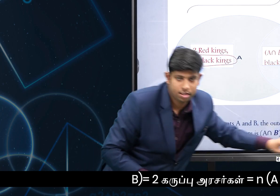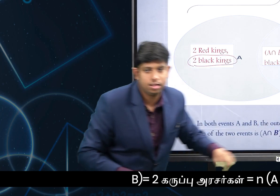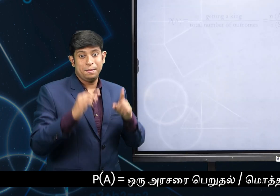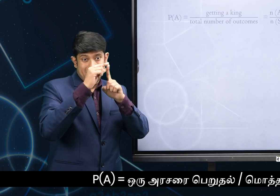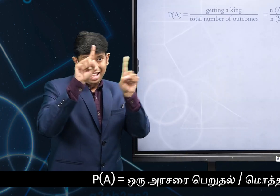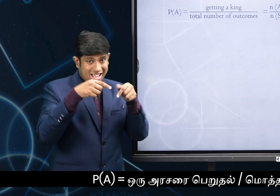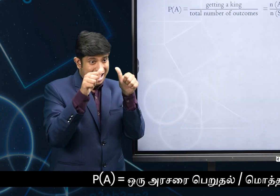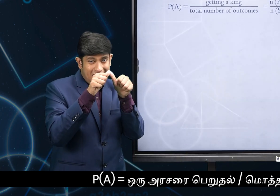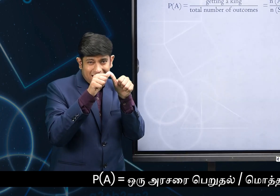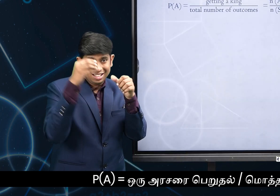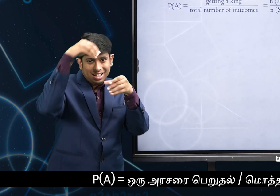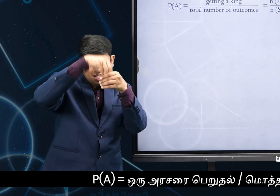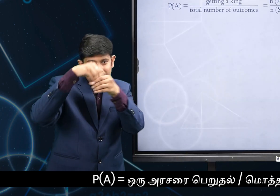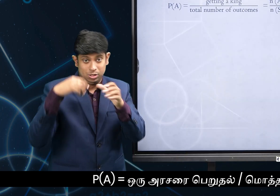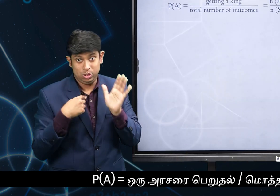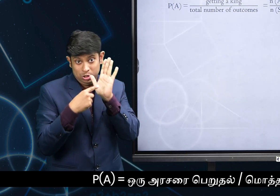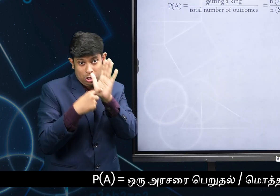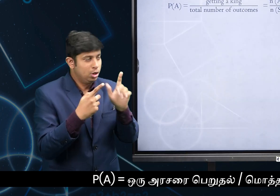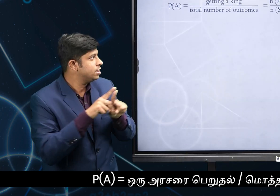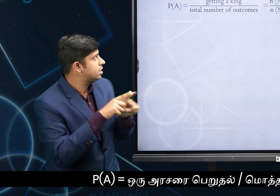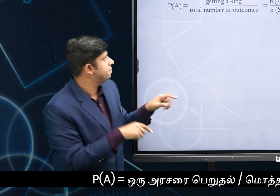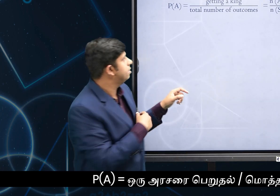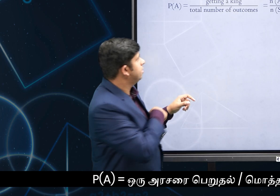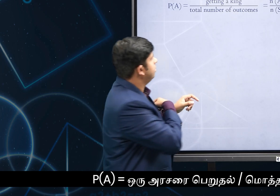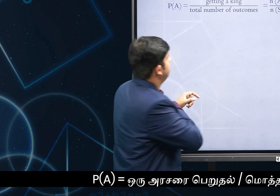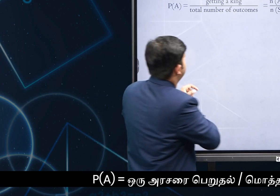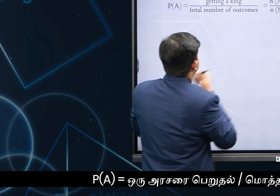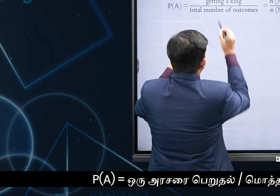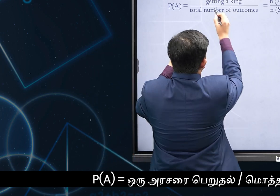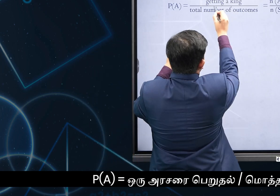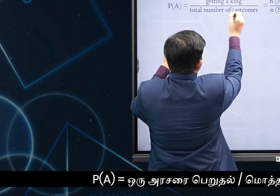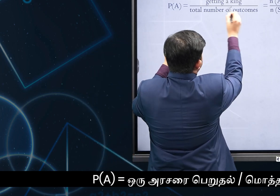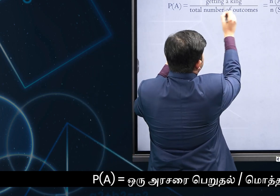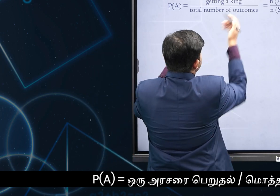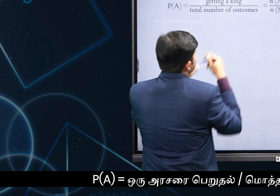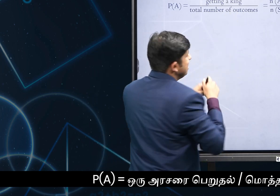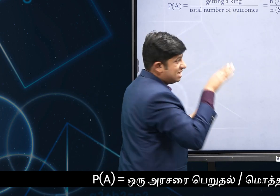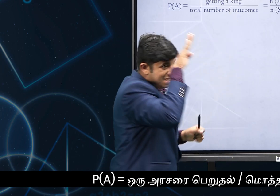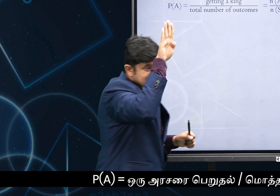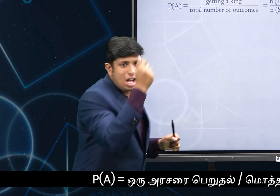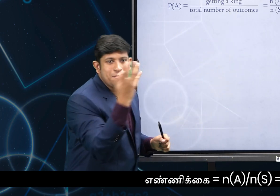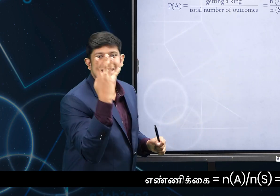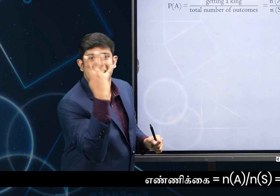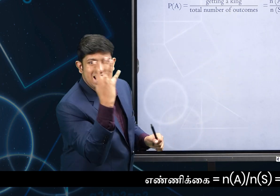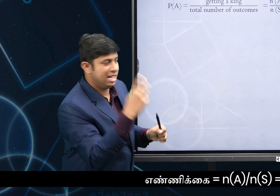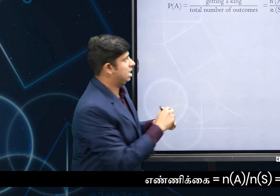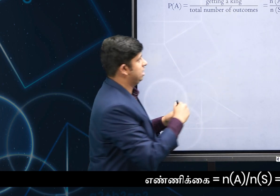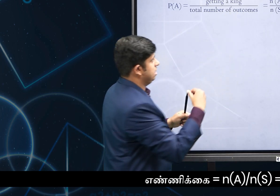பி அடைப்புக்குறி ஏக்குள் ஈடு ஒரு அரசரை பெறுதல் கீழ்க்கோடு மொத்த விளைவுகளின் எண்ணிக்கை ஈடு